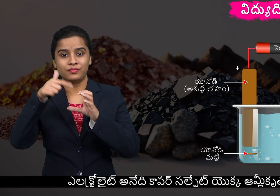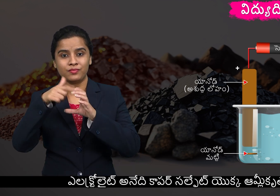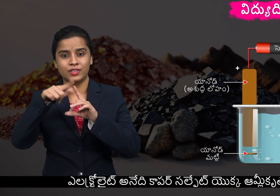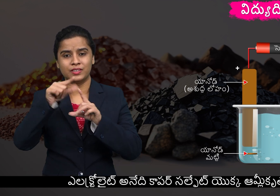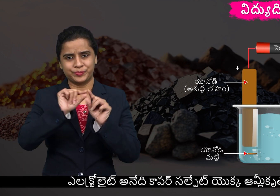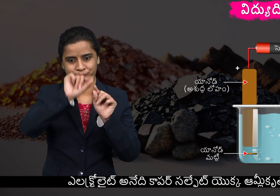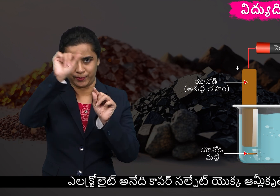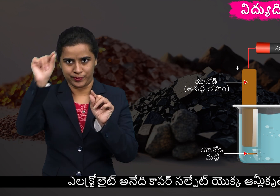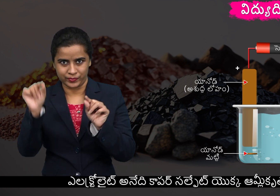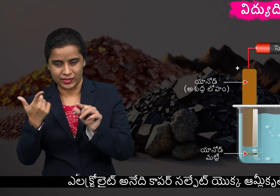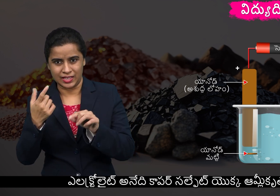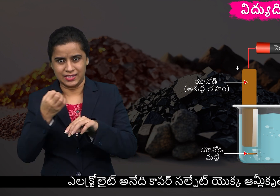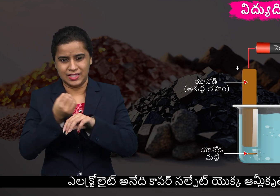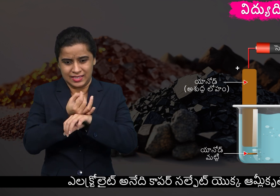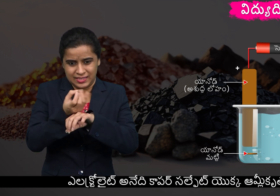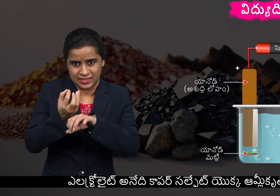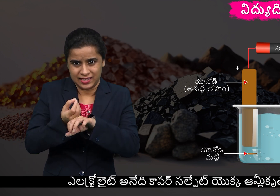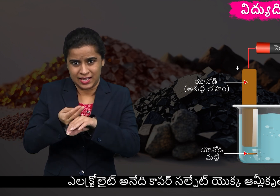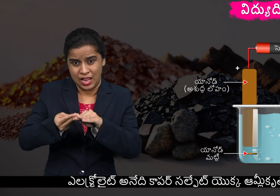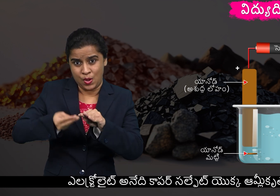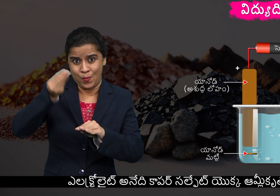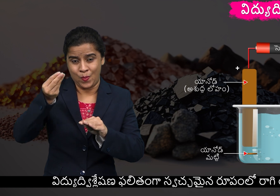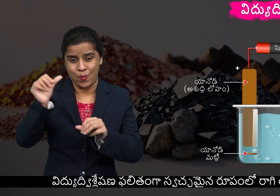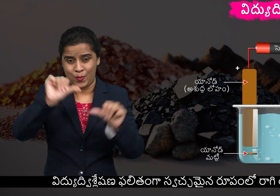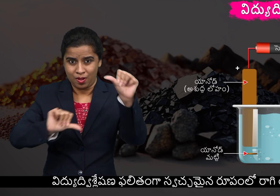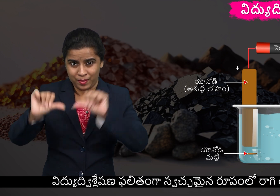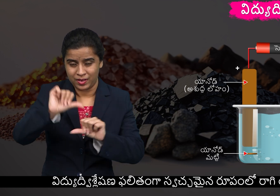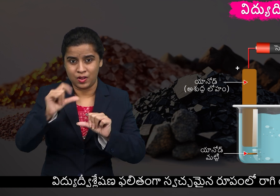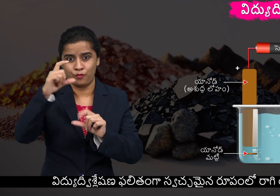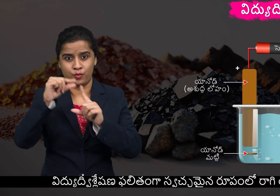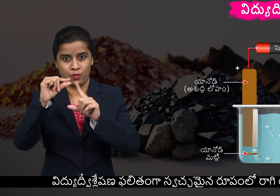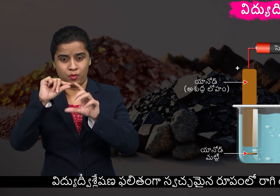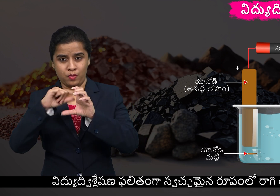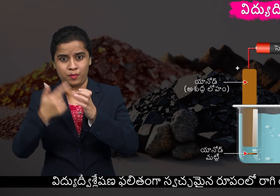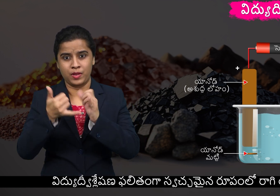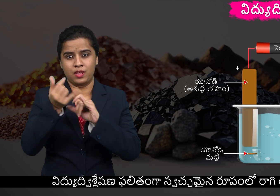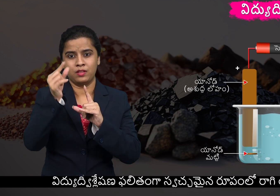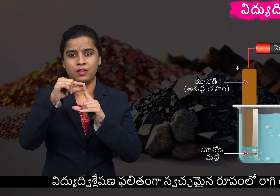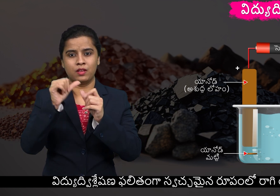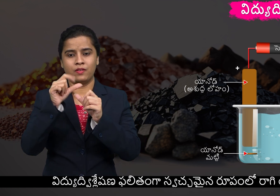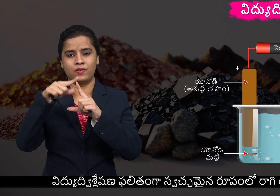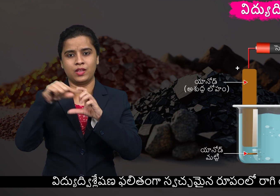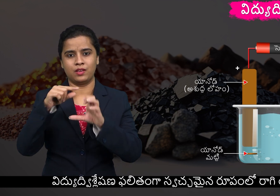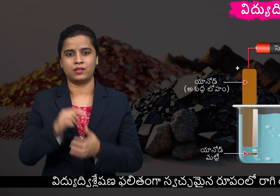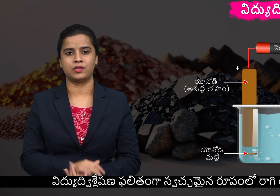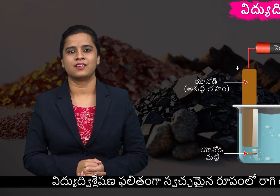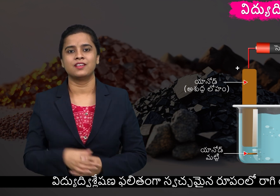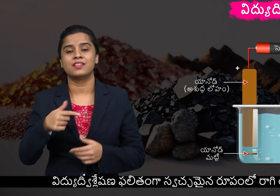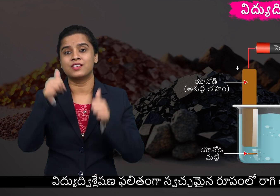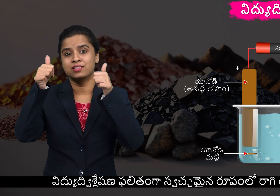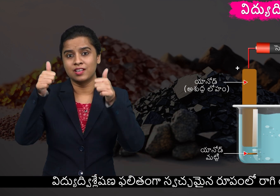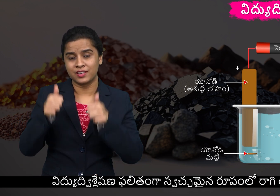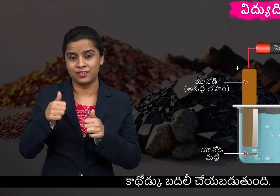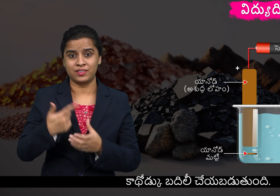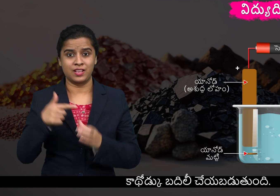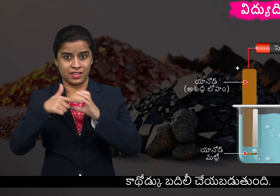కాపర్ సల్ఫేట్ యొక్క ఆమ్లీకృత ద్రావణం. విద్యుత్ విశ్లేషణ ఫలితంగా స్వచ్ఛమైన రూపంలో రాగి